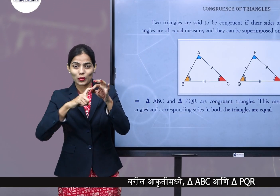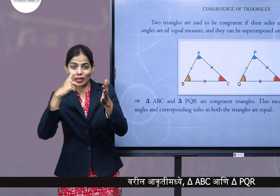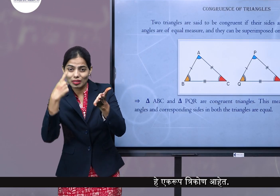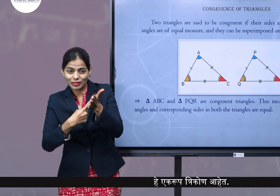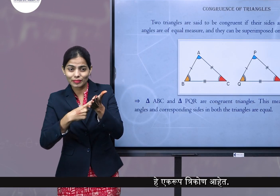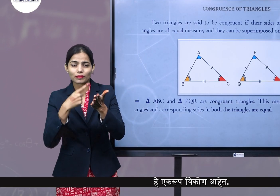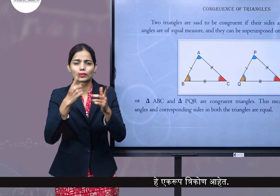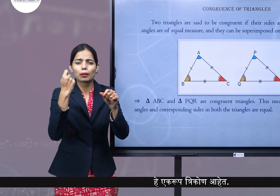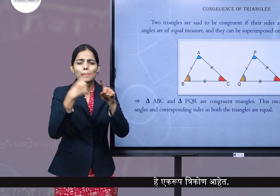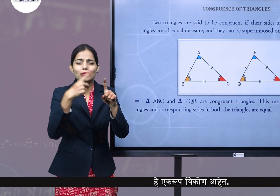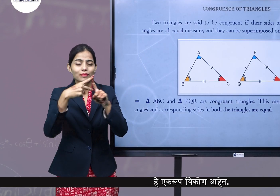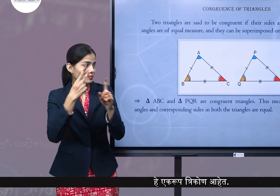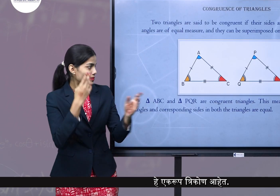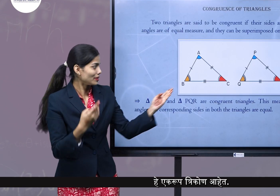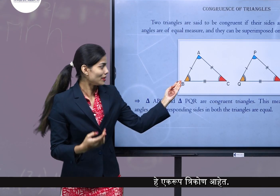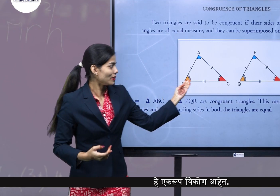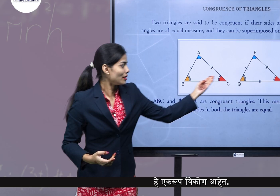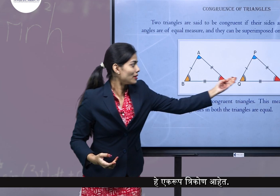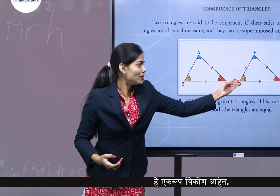हे एकरूप त्रिकोण आहेत.